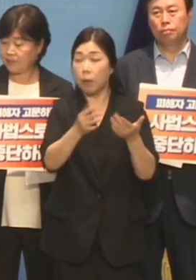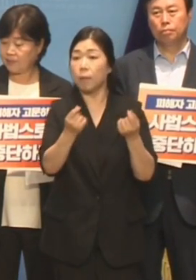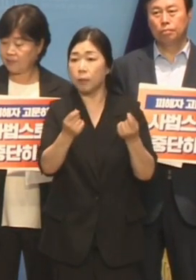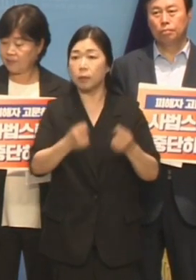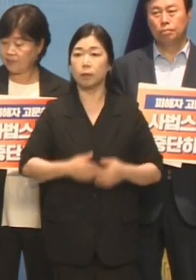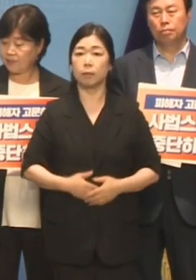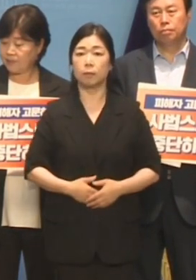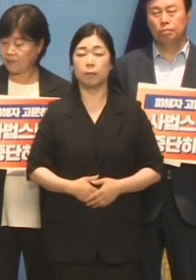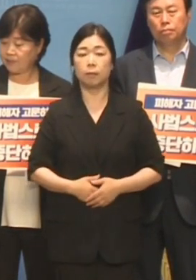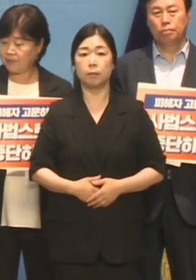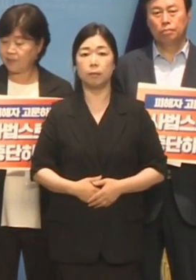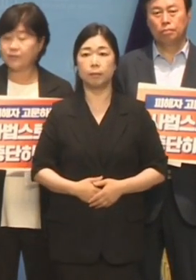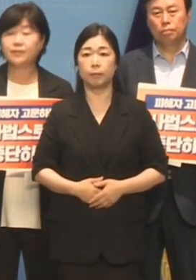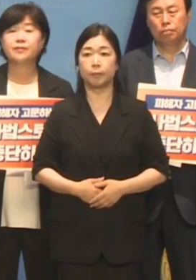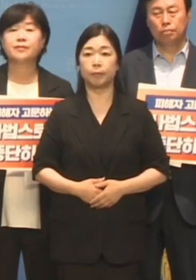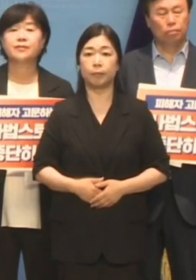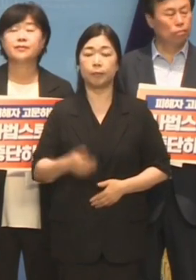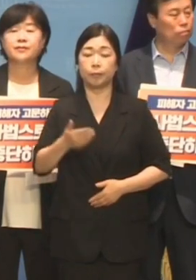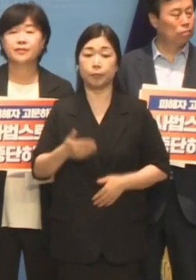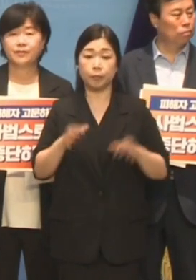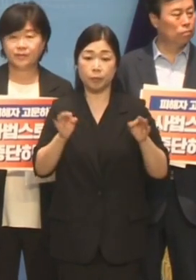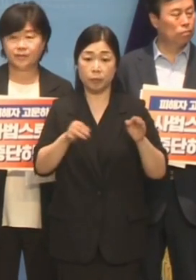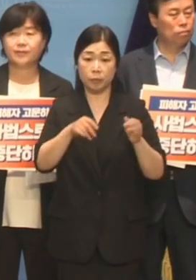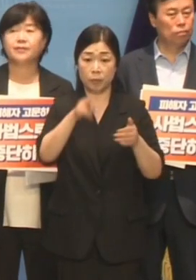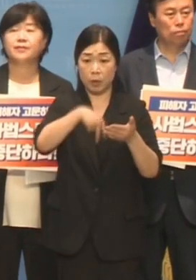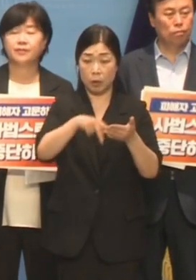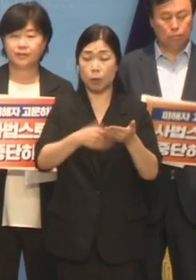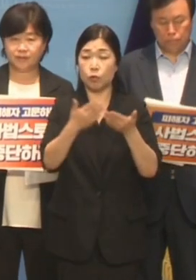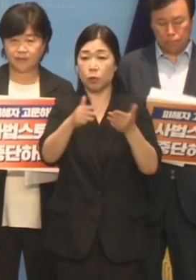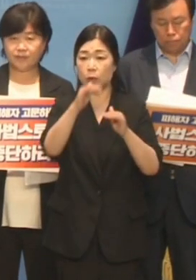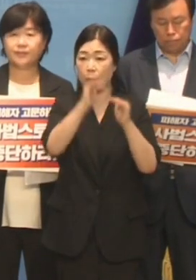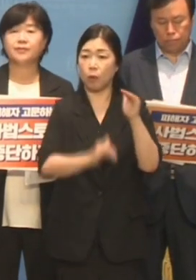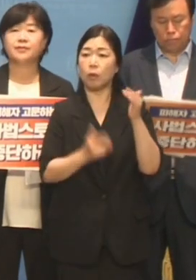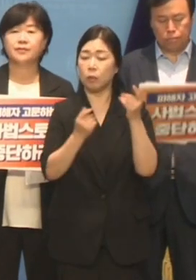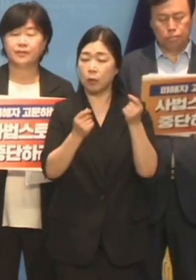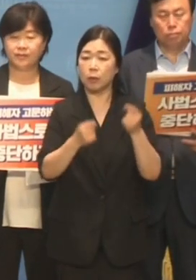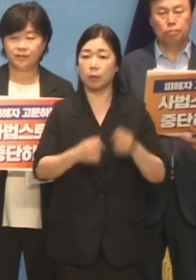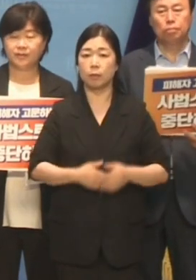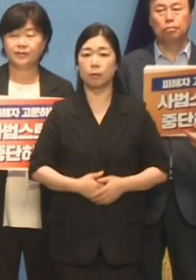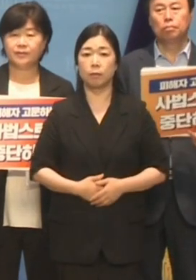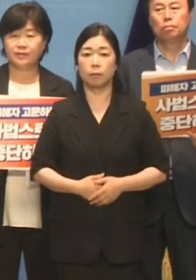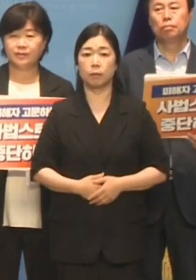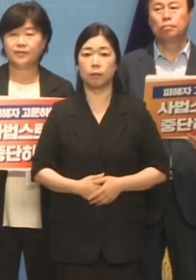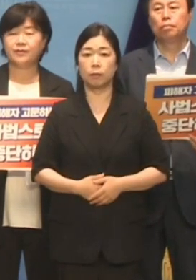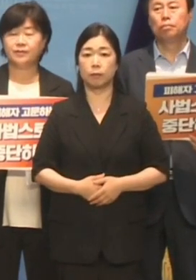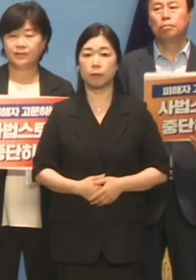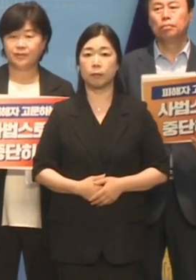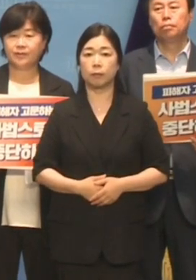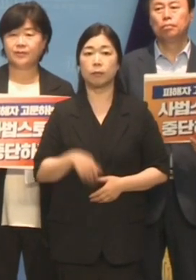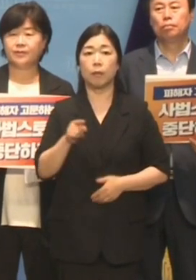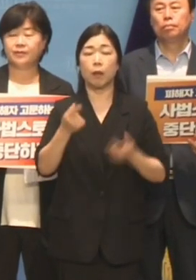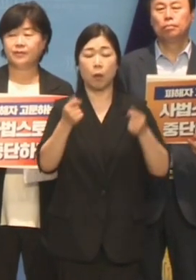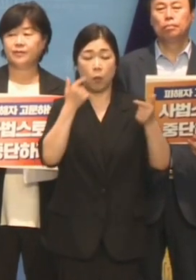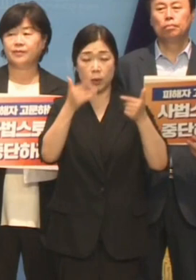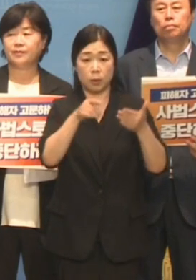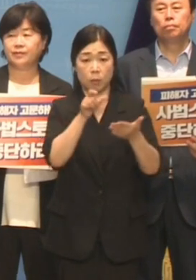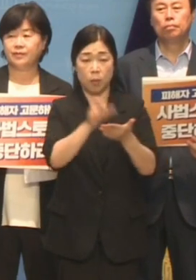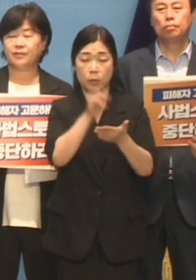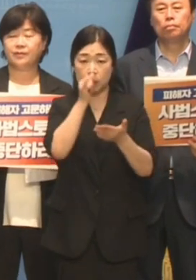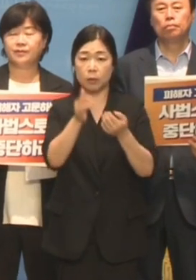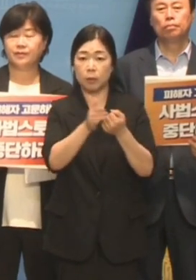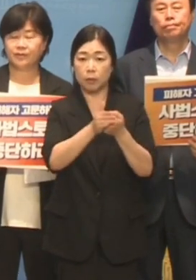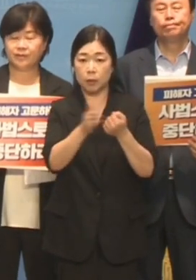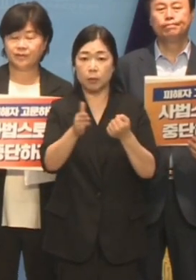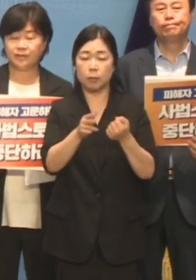공탁입니다. 아까 김경혁 의원님께서 읽어주신 기자회견문 대목에도 그런 부분이 분명히 포함이 되어